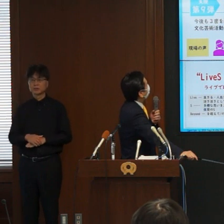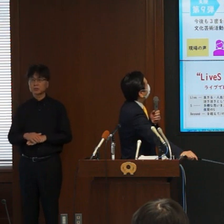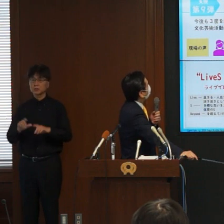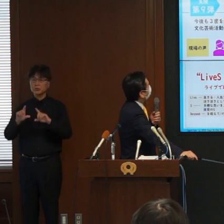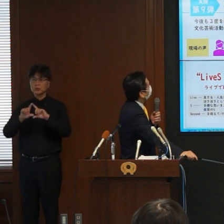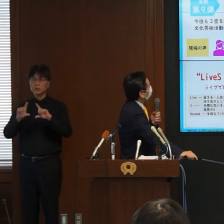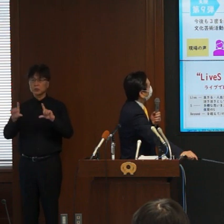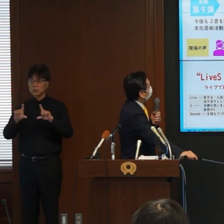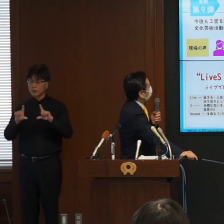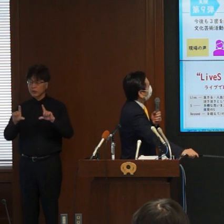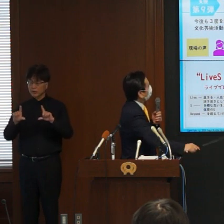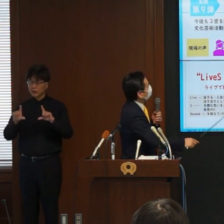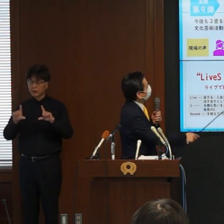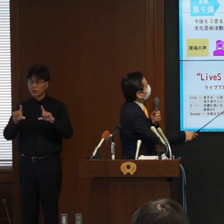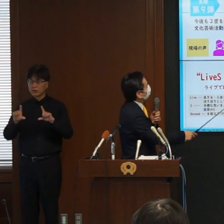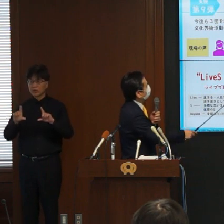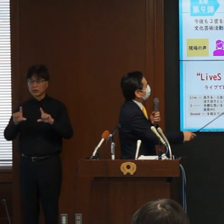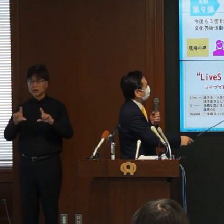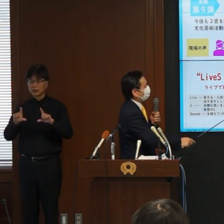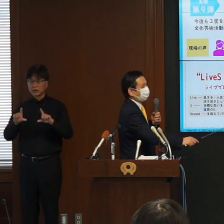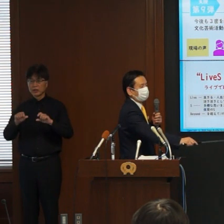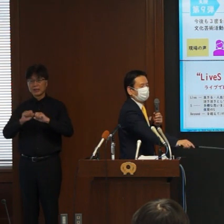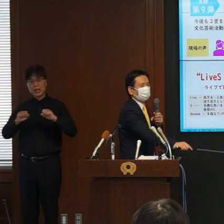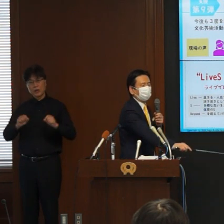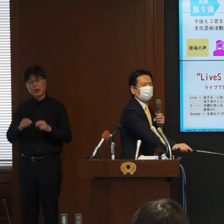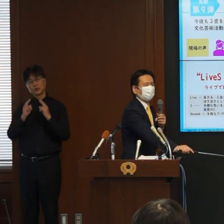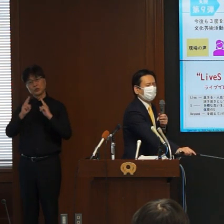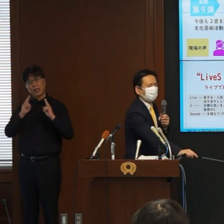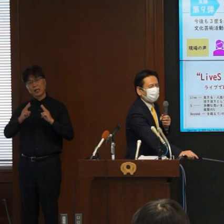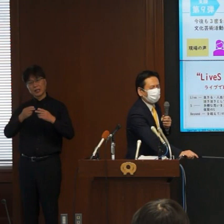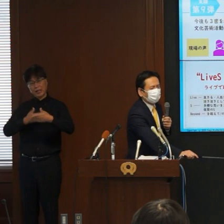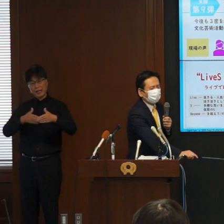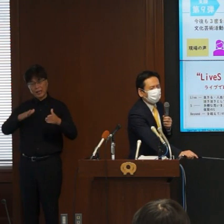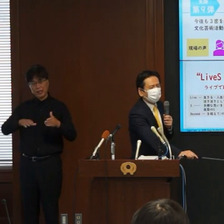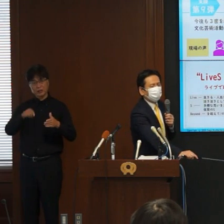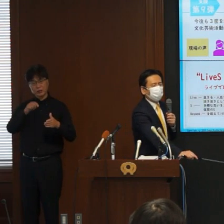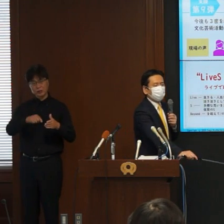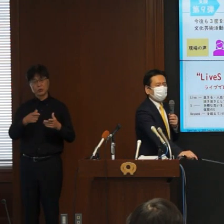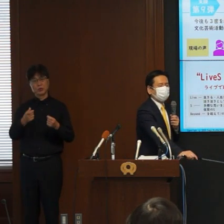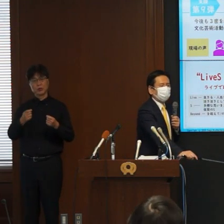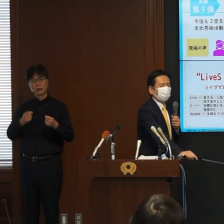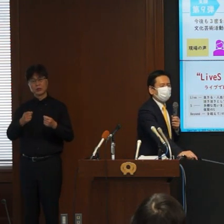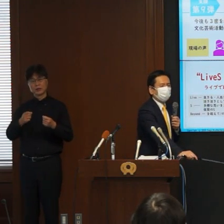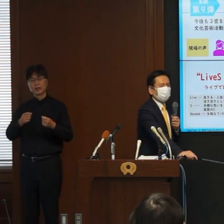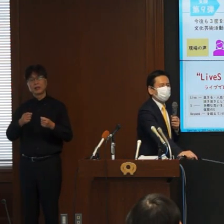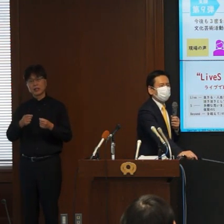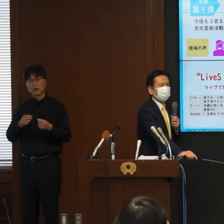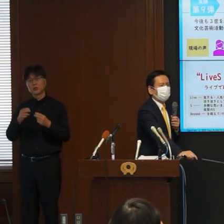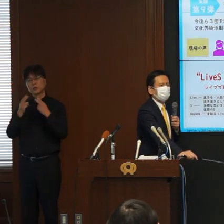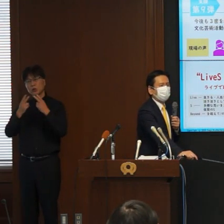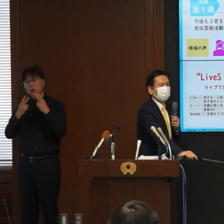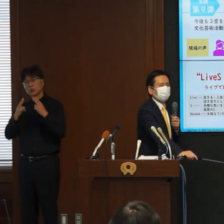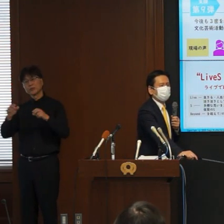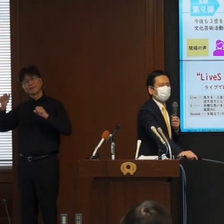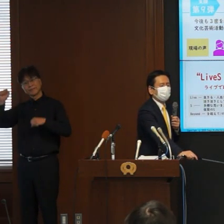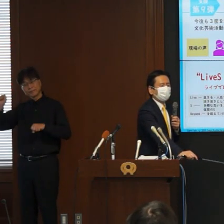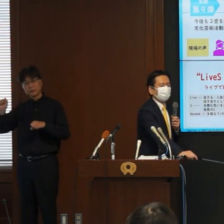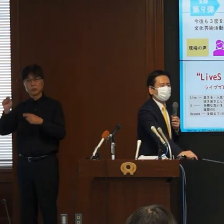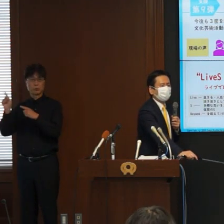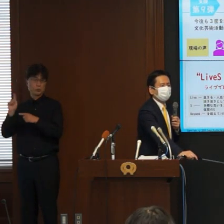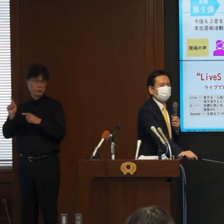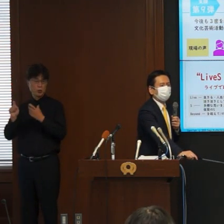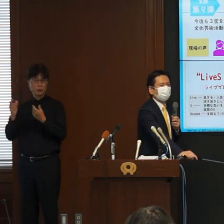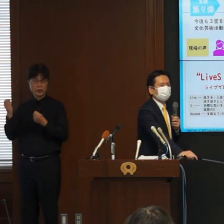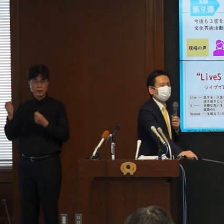普通、ライブハウスでもそうですけれども、例えば、ミュージカルとかもそうですし、さまざま